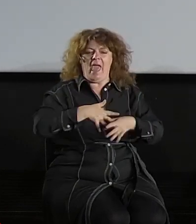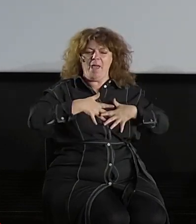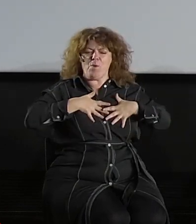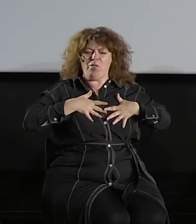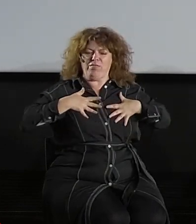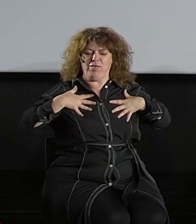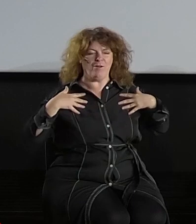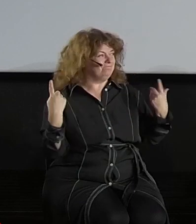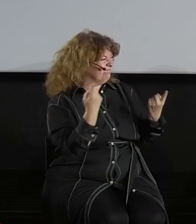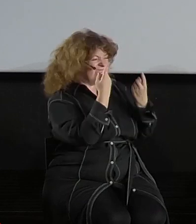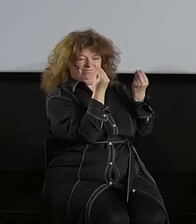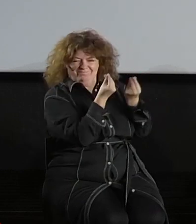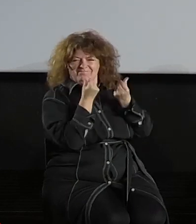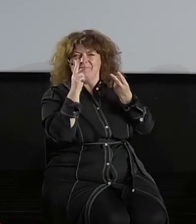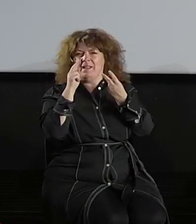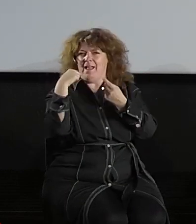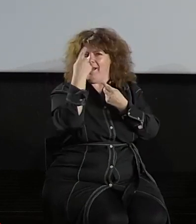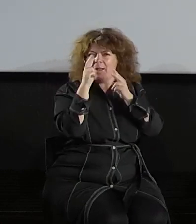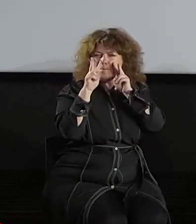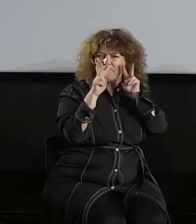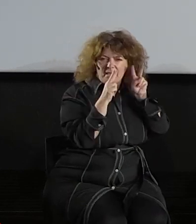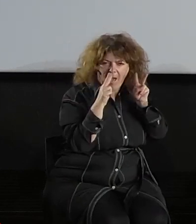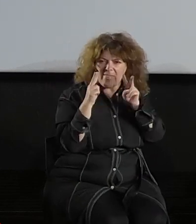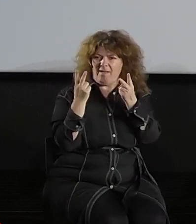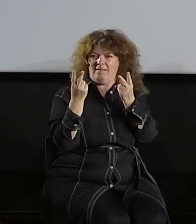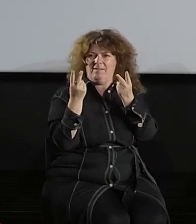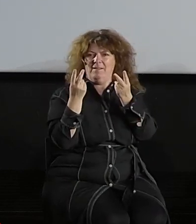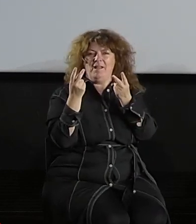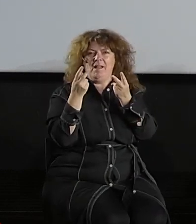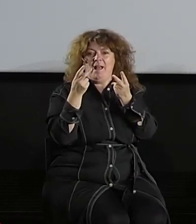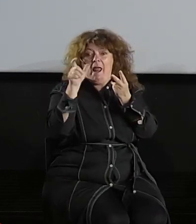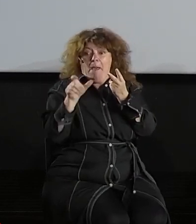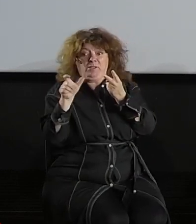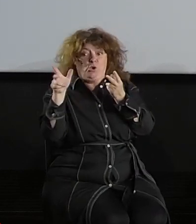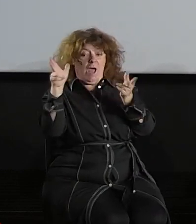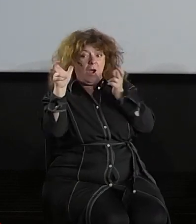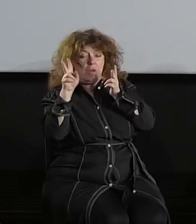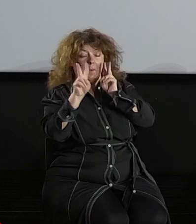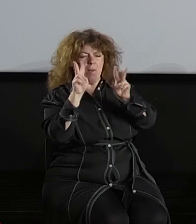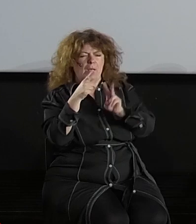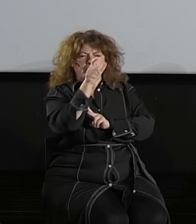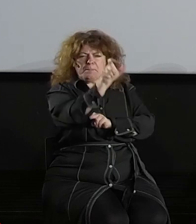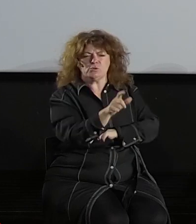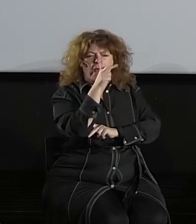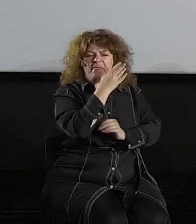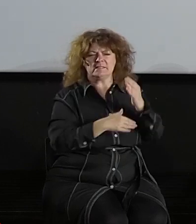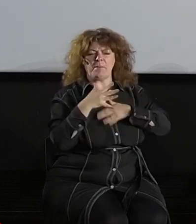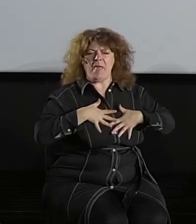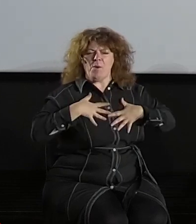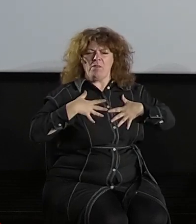rodea la mirada de la persona que ve y que Oye hacia las personas con alguna discapacidad que está envuelta